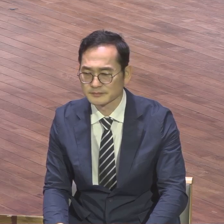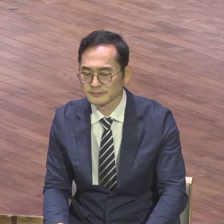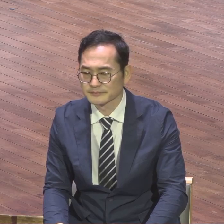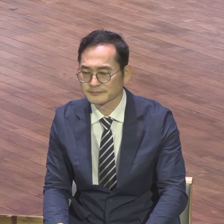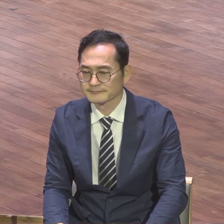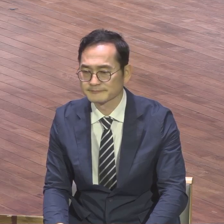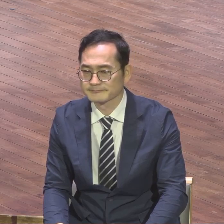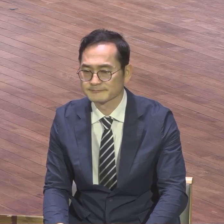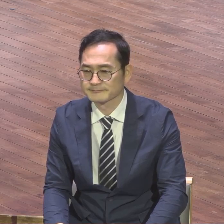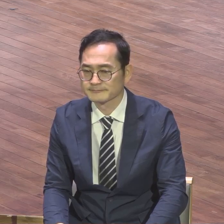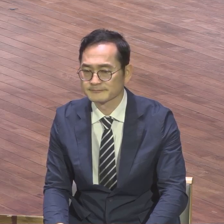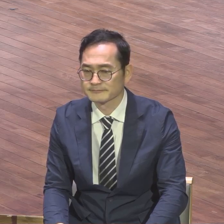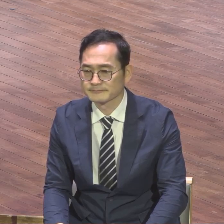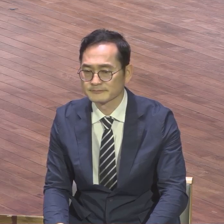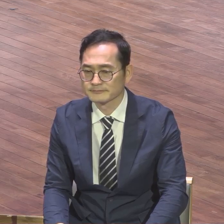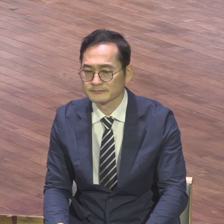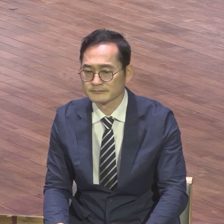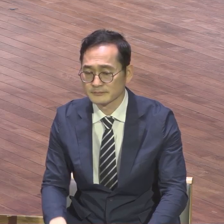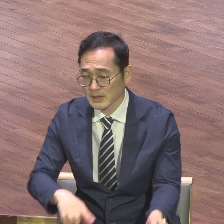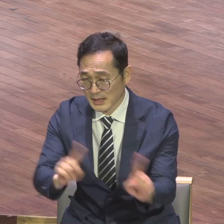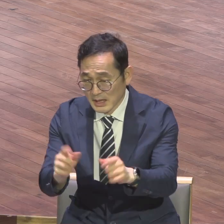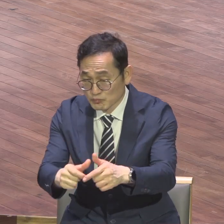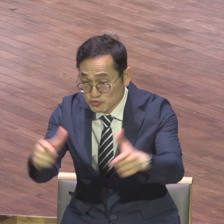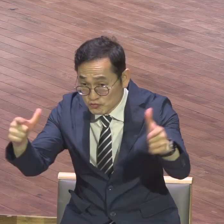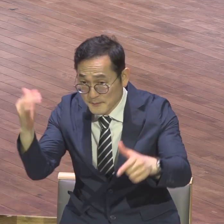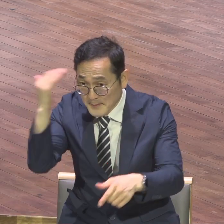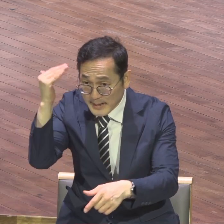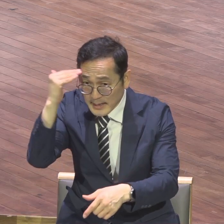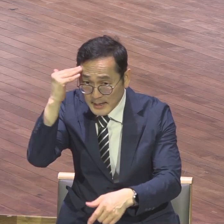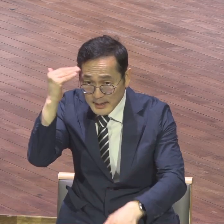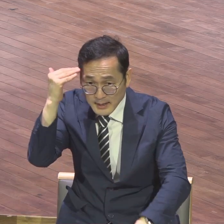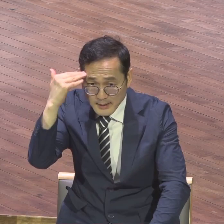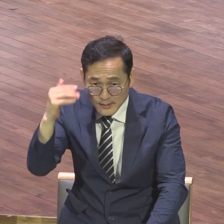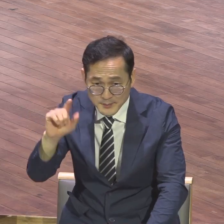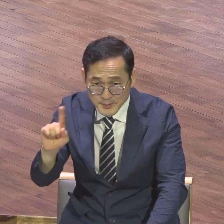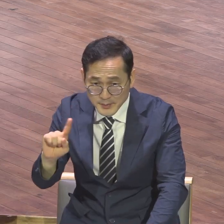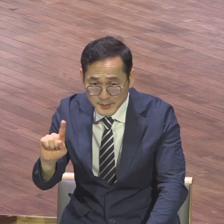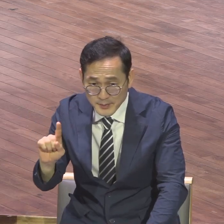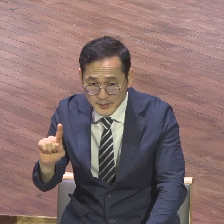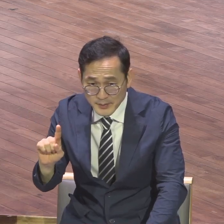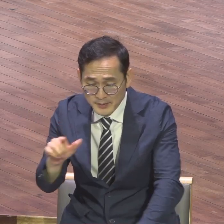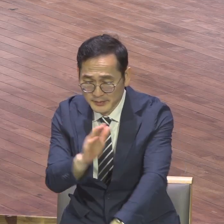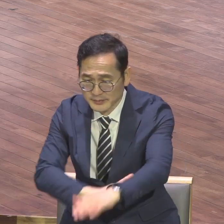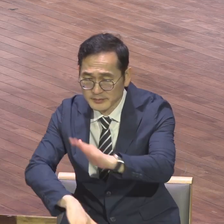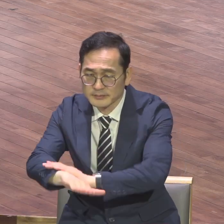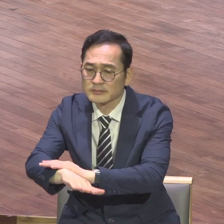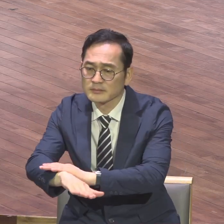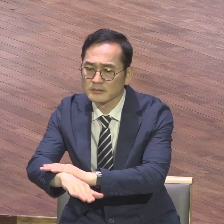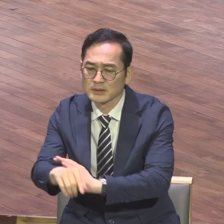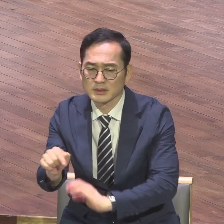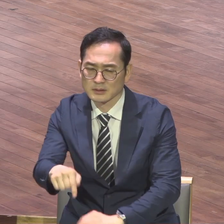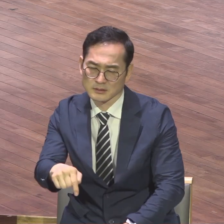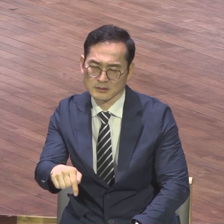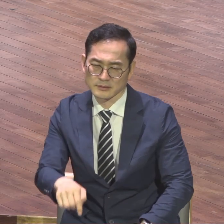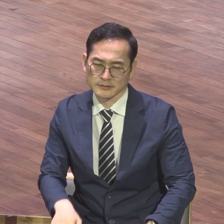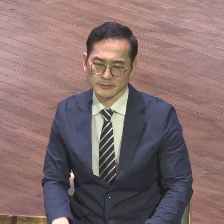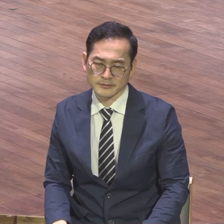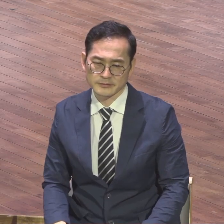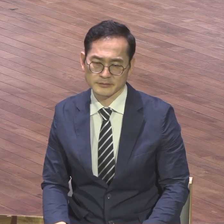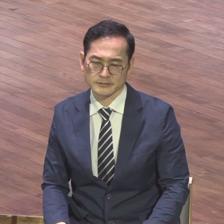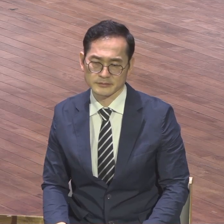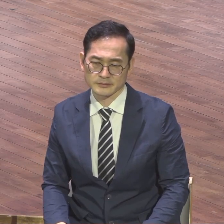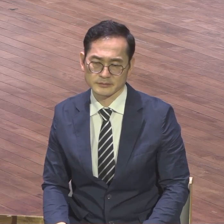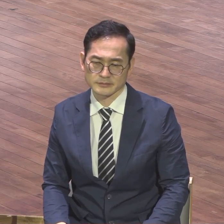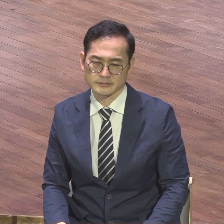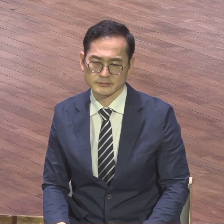때문에 그러니까 부흥을 가로막는 결정적 근립들이 뭐냐? 당 짓는 거예요. 이렇게 노는